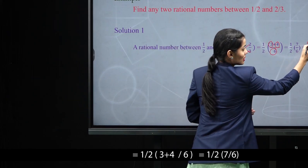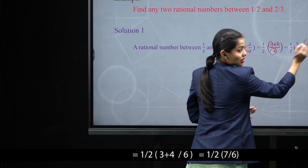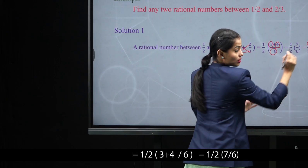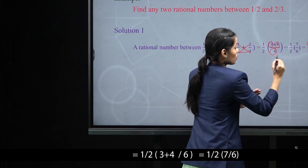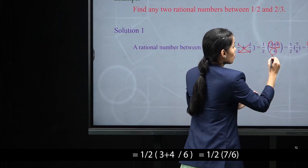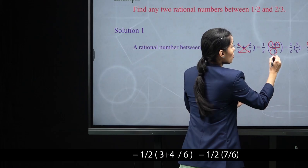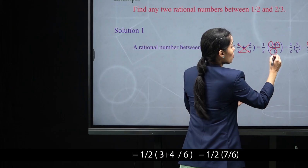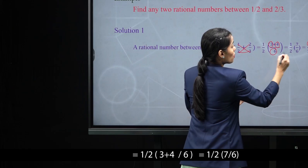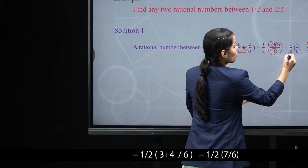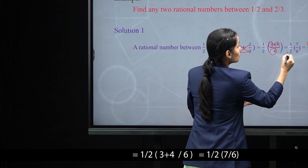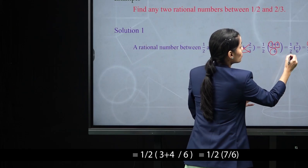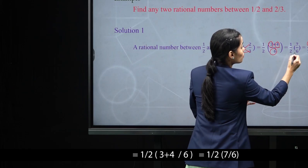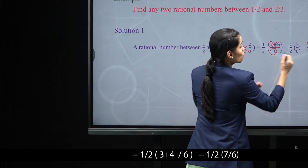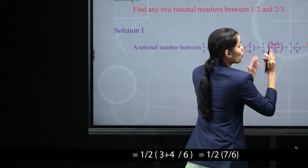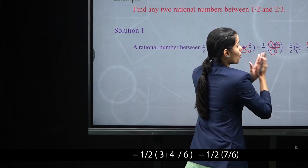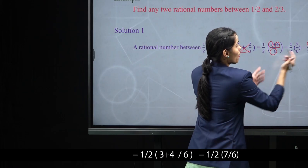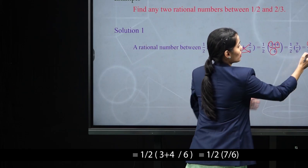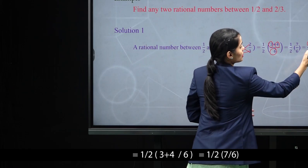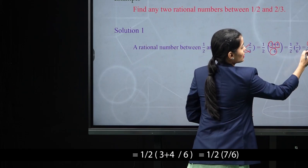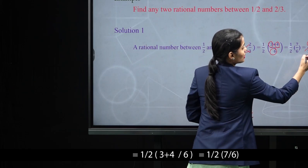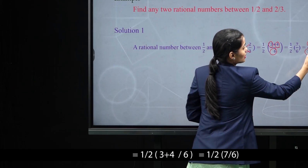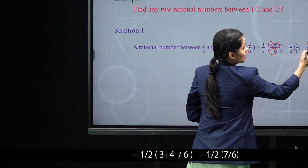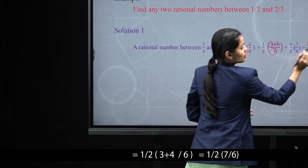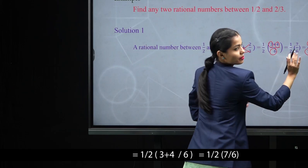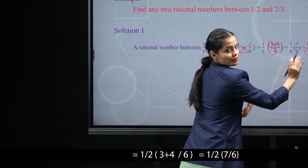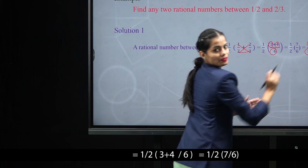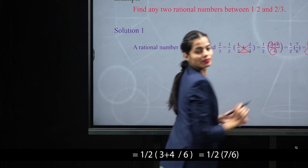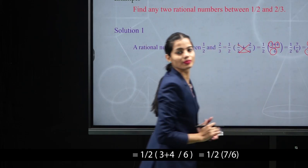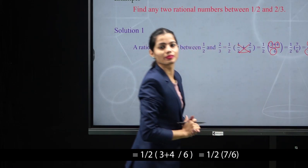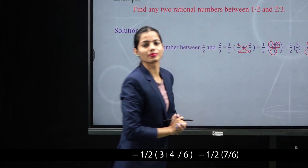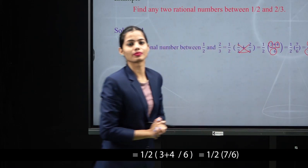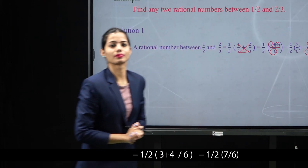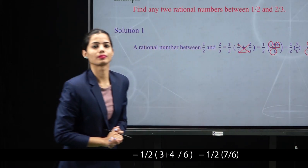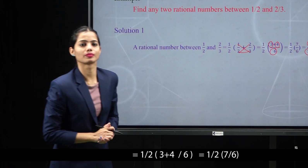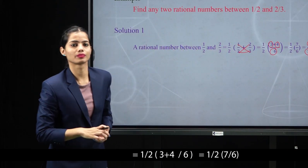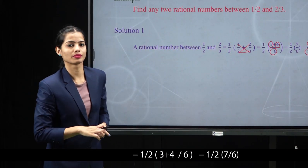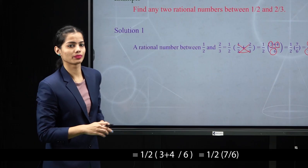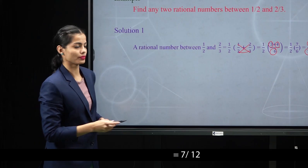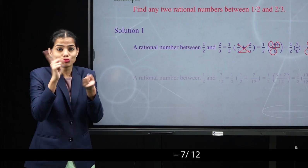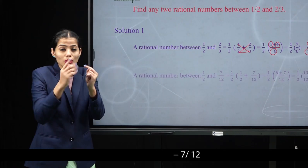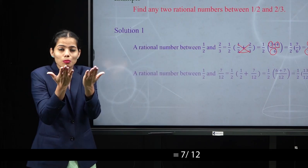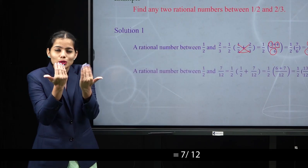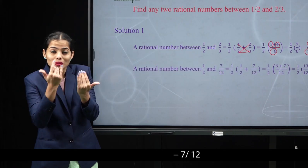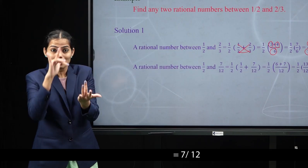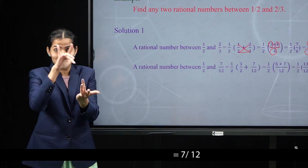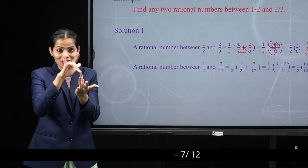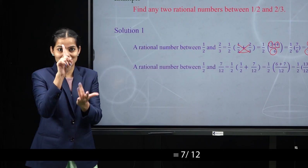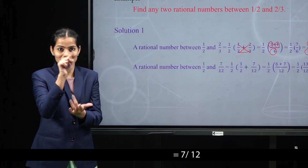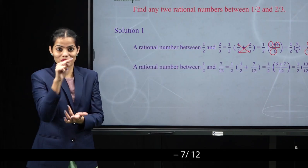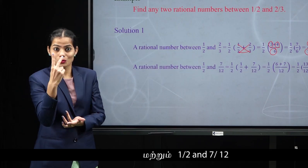ஈடு 1/2 வட்ட அடைப்புக்குறிக்குள் 7/6 ஈடு 7/12